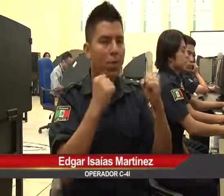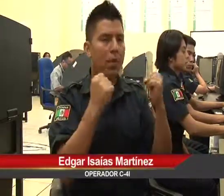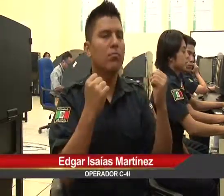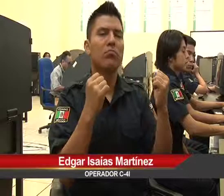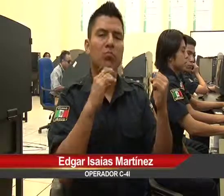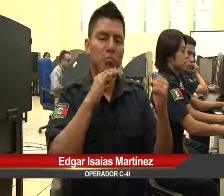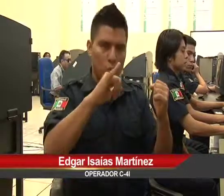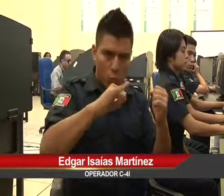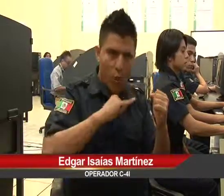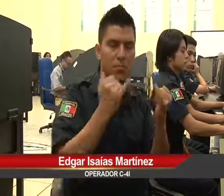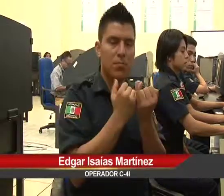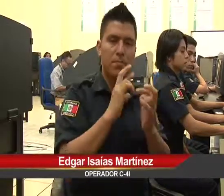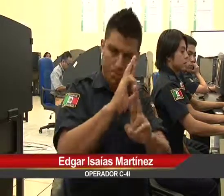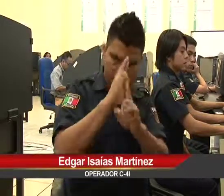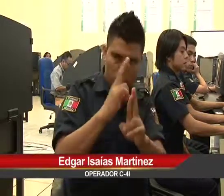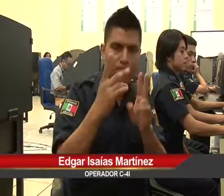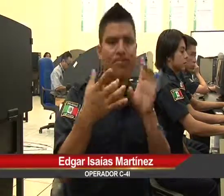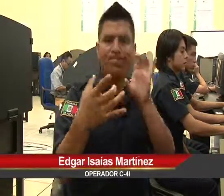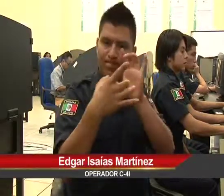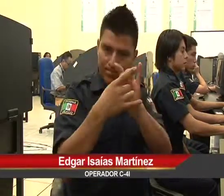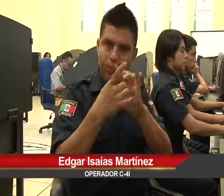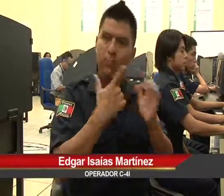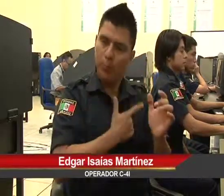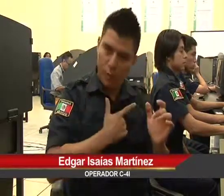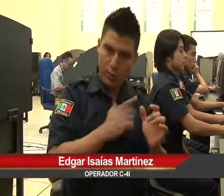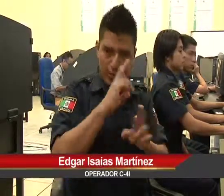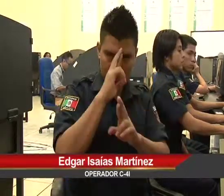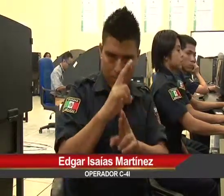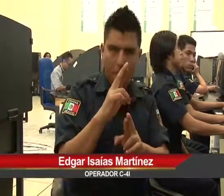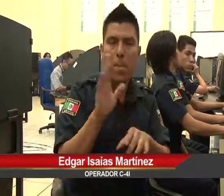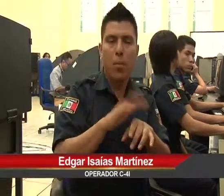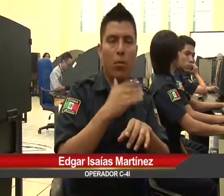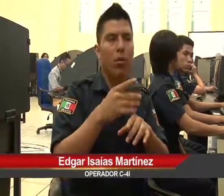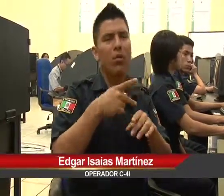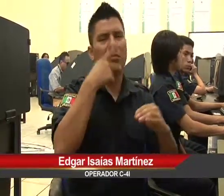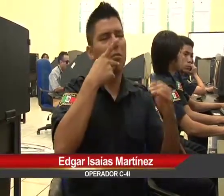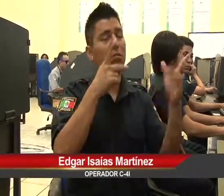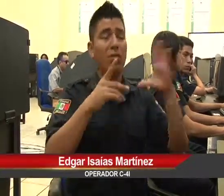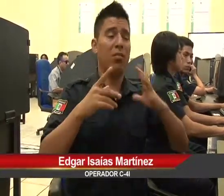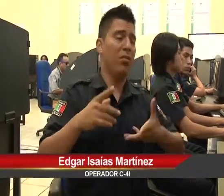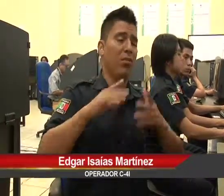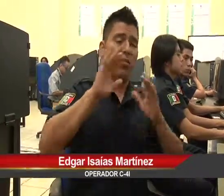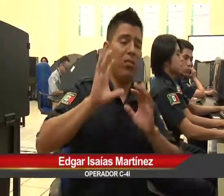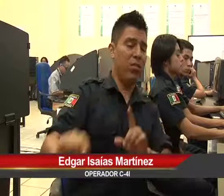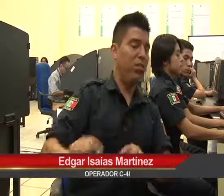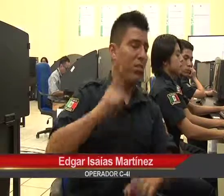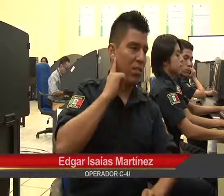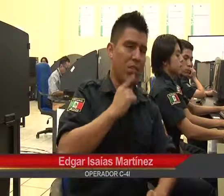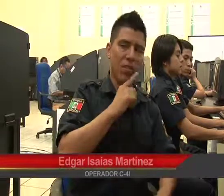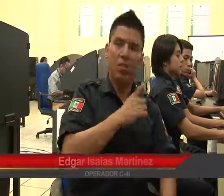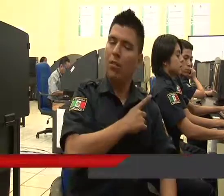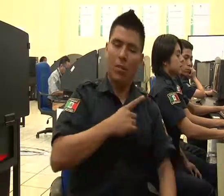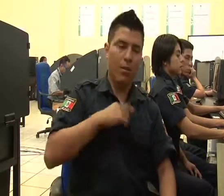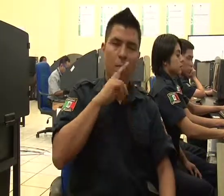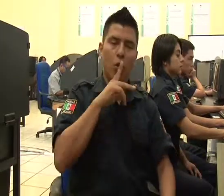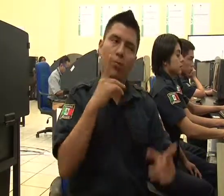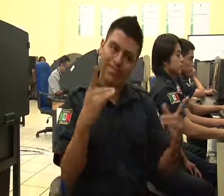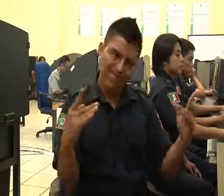somos iguales nosotros a las demás personas y eso nos agrada que lo respeten aquí en la Secretaría porque nos pagan lo mismo y no nos desprecian por